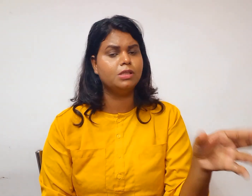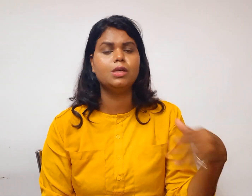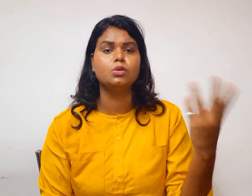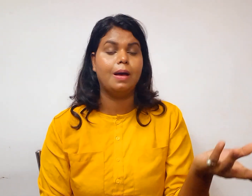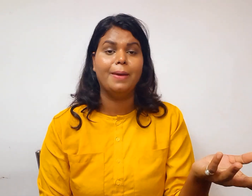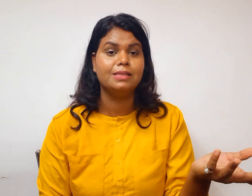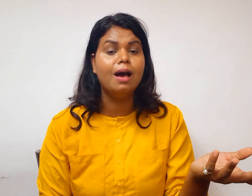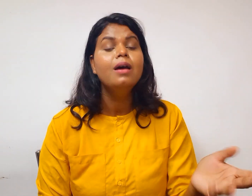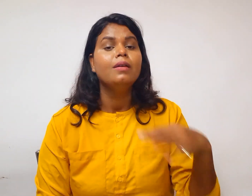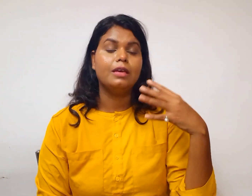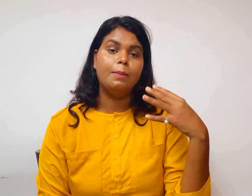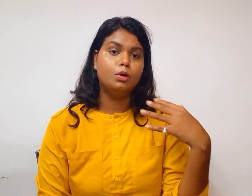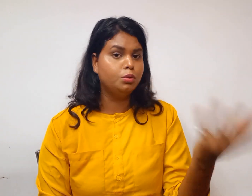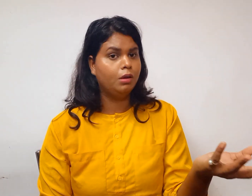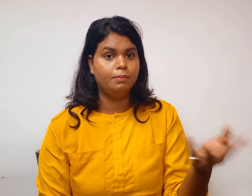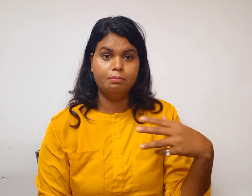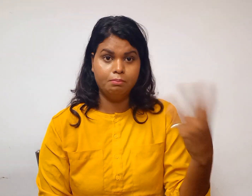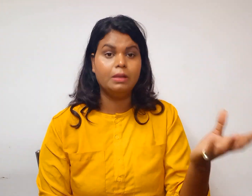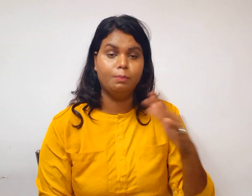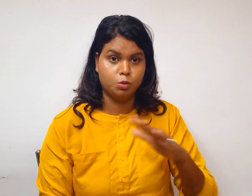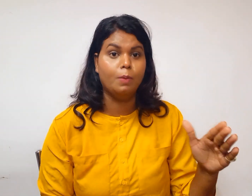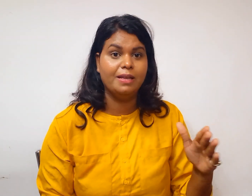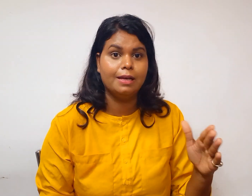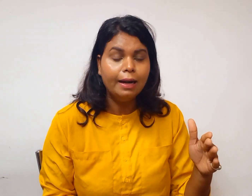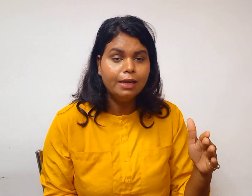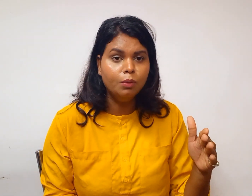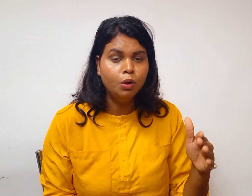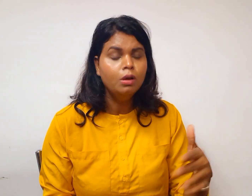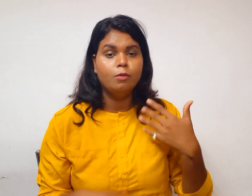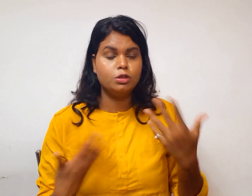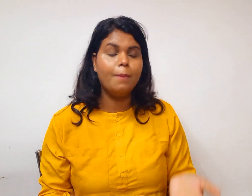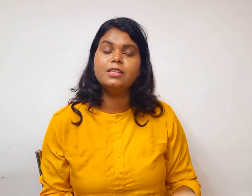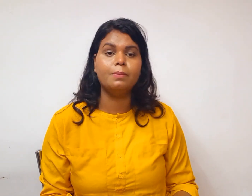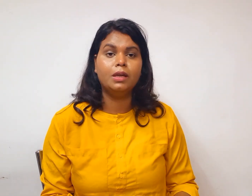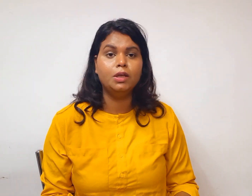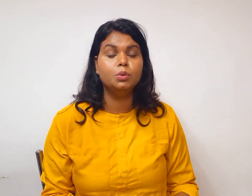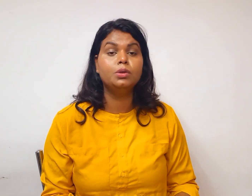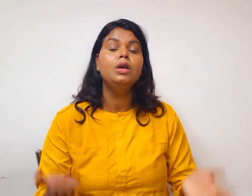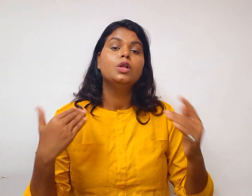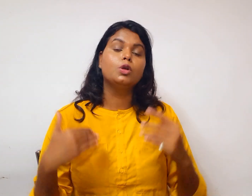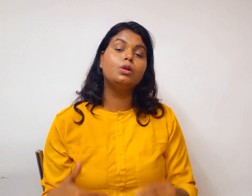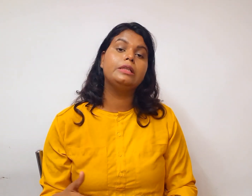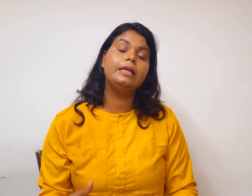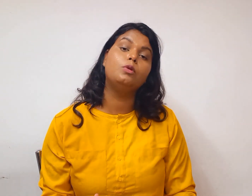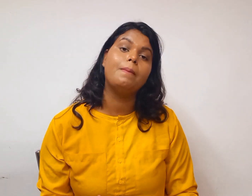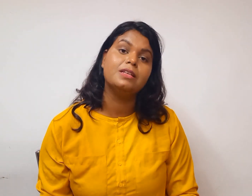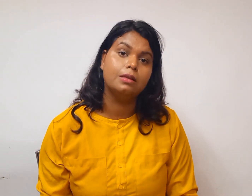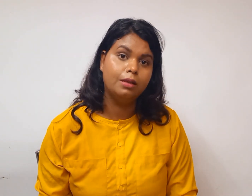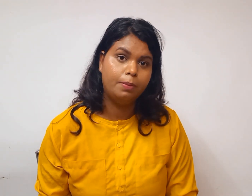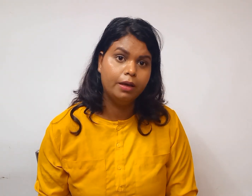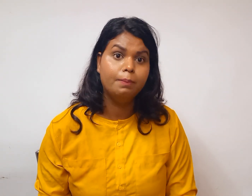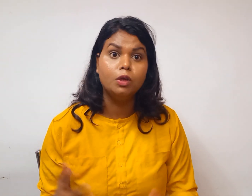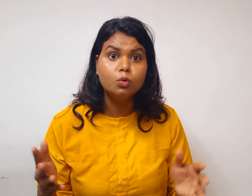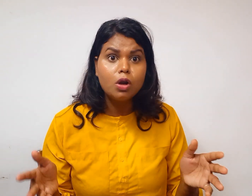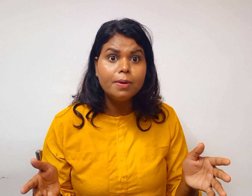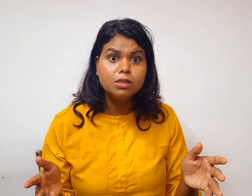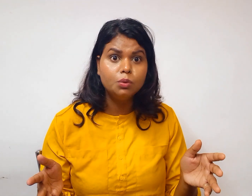मिसिंग है उसका पैसा क्या बोल दूँगी, मतलब उसको पैसा काट ले वो लोग, उसका पैसा मैं नहीं दूँगी। तो बोलते नहीं पूरा पैसा देना पड़ेगा। मैं क्यों पूरा पैसा दूँगी